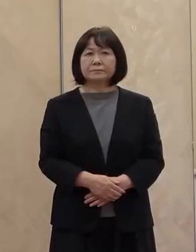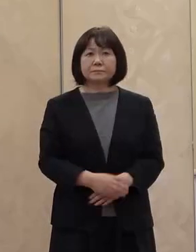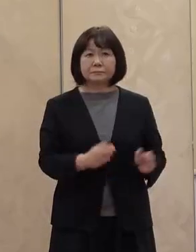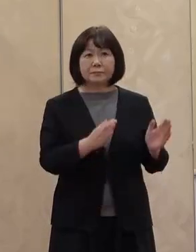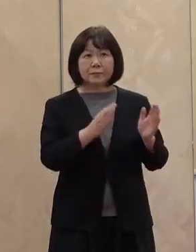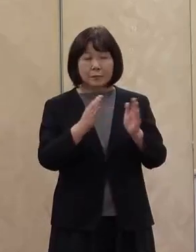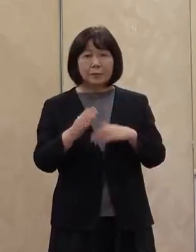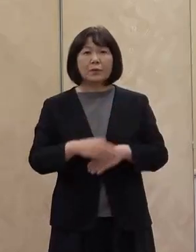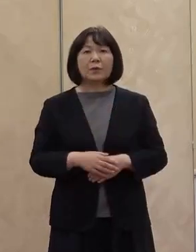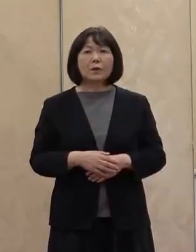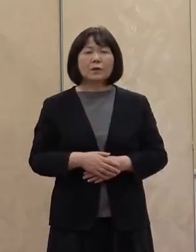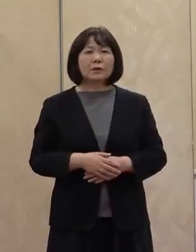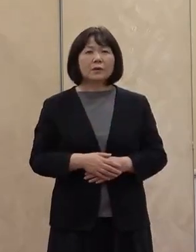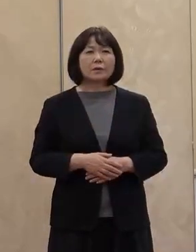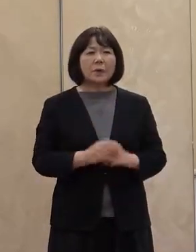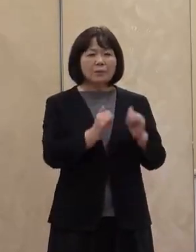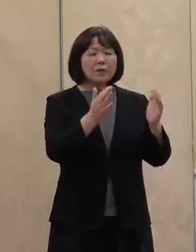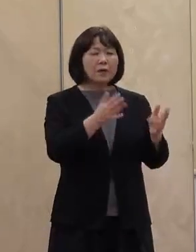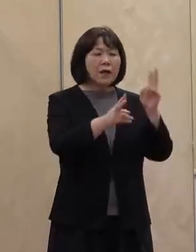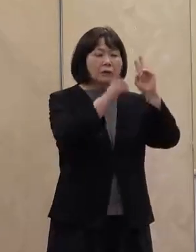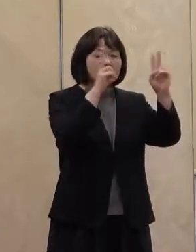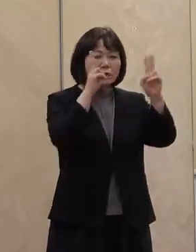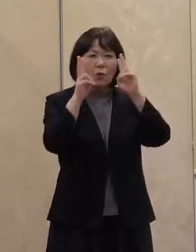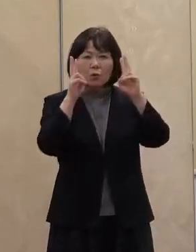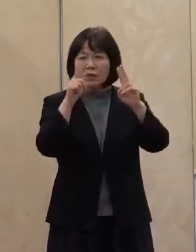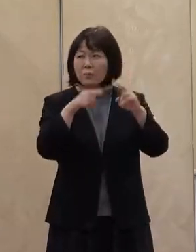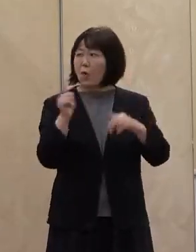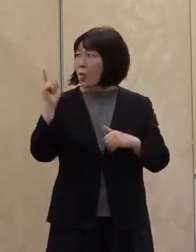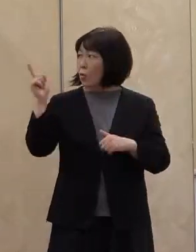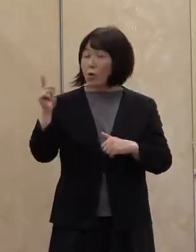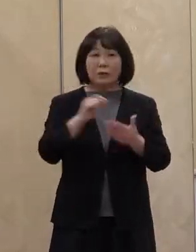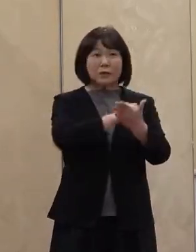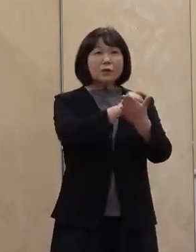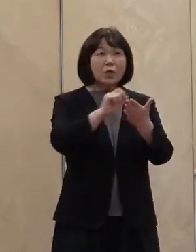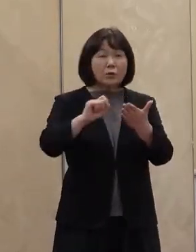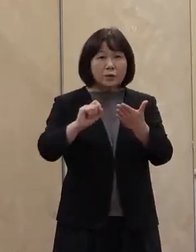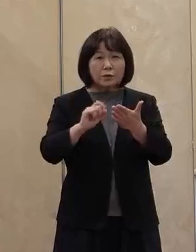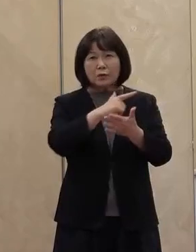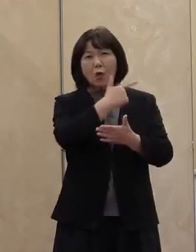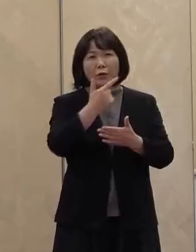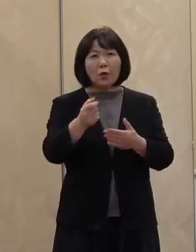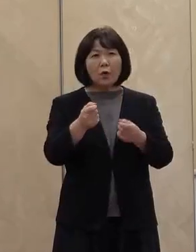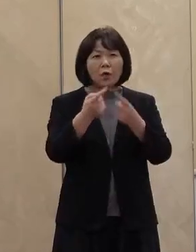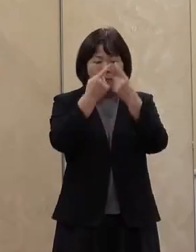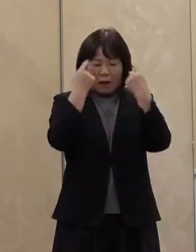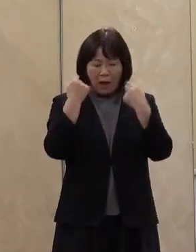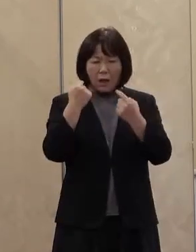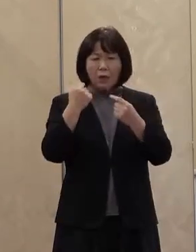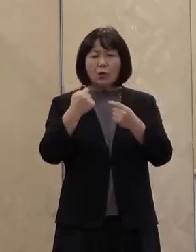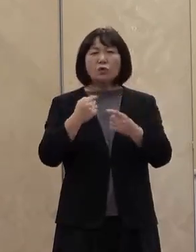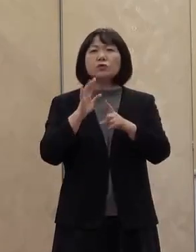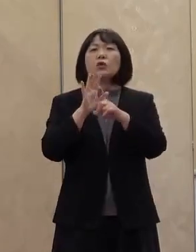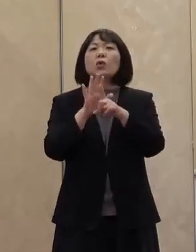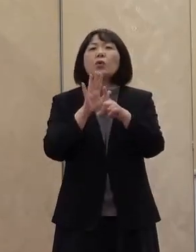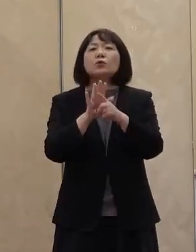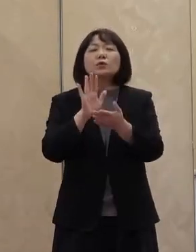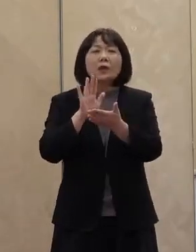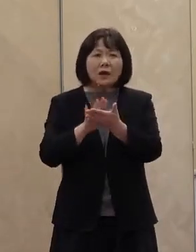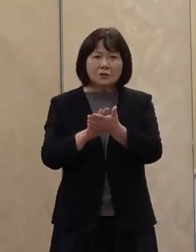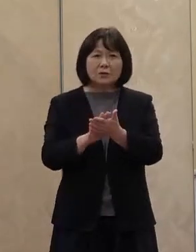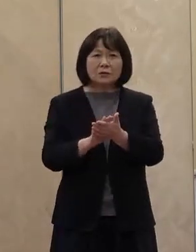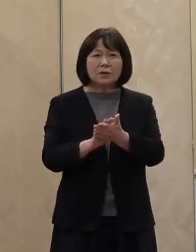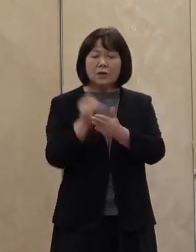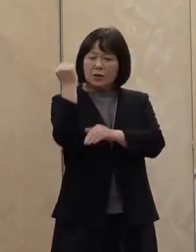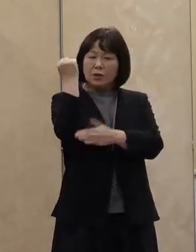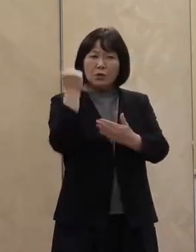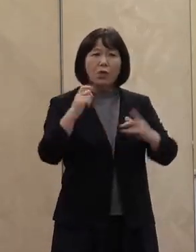であとはそれぞれの民間の事業者でも、例えばここにいろいろ独自の協力ってありますから、ここで、基本的なスキーマはこれ